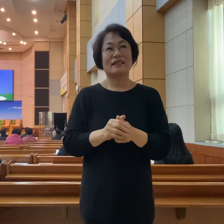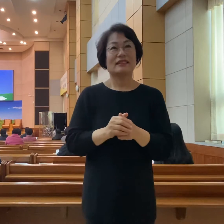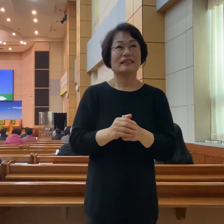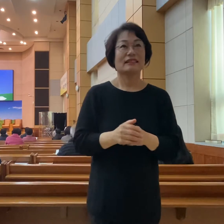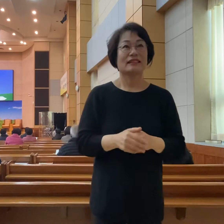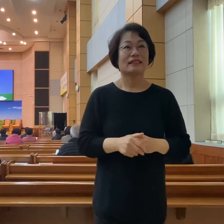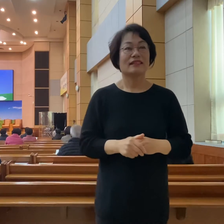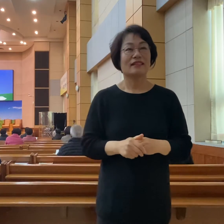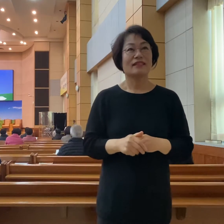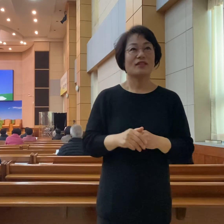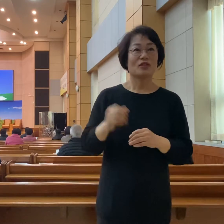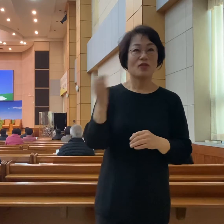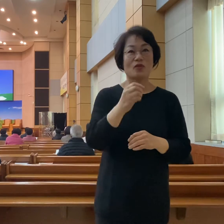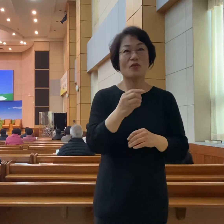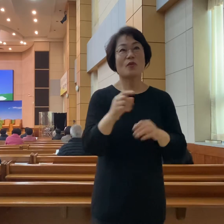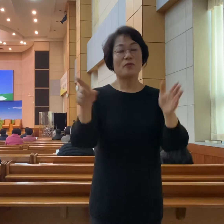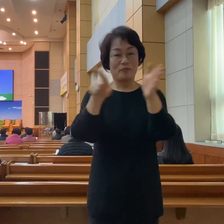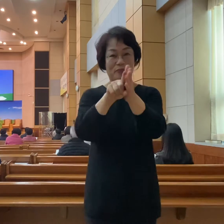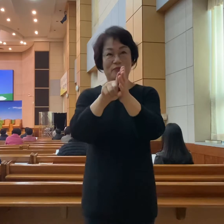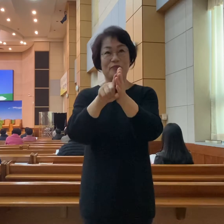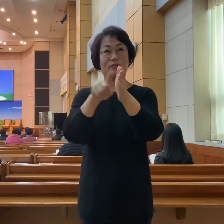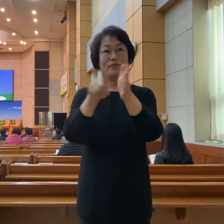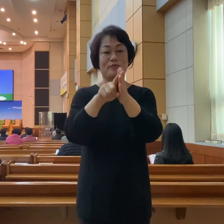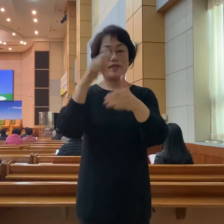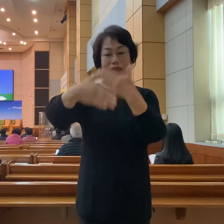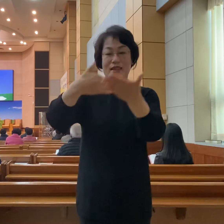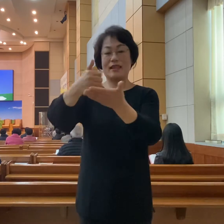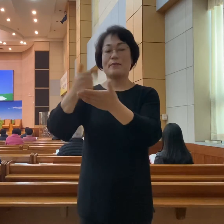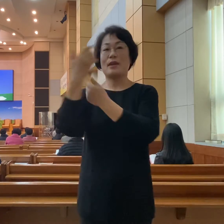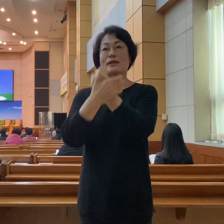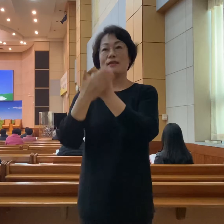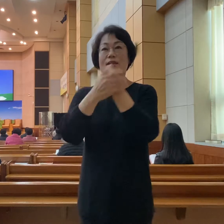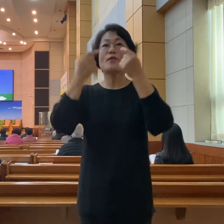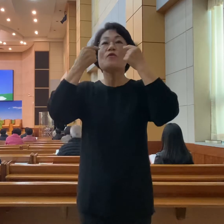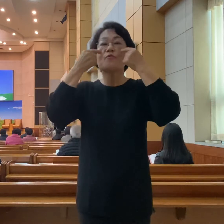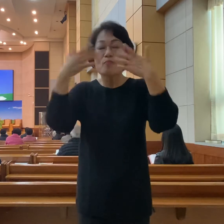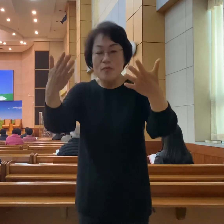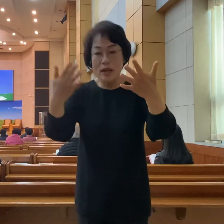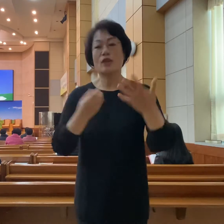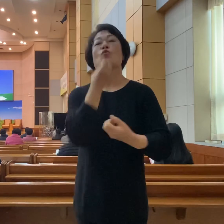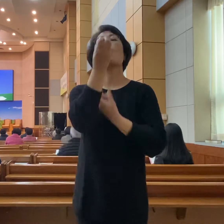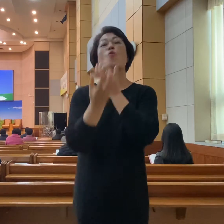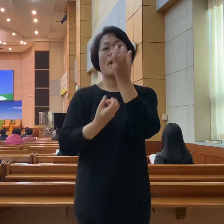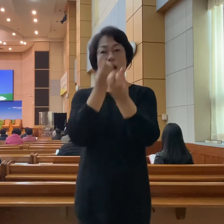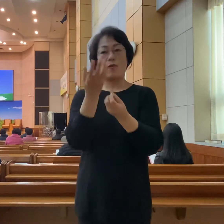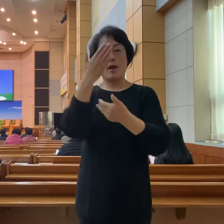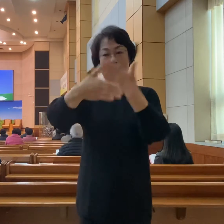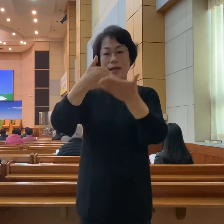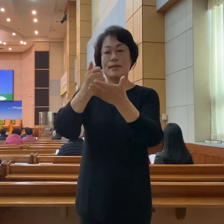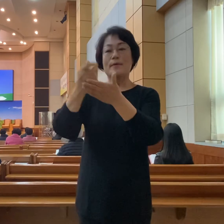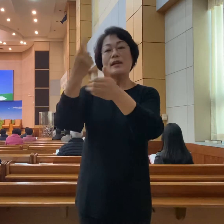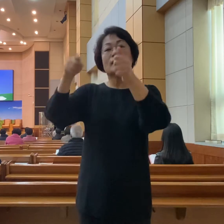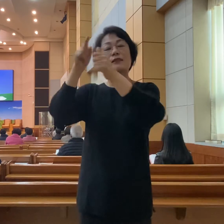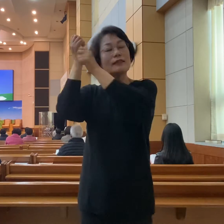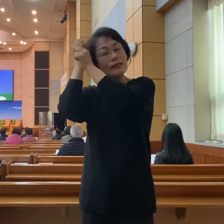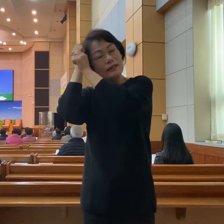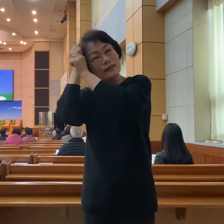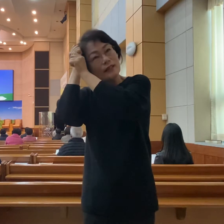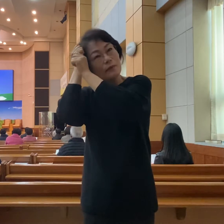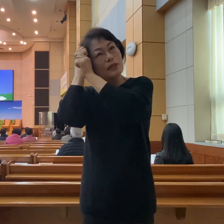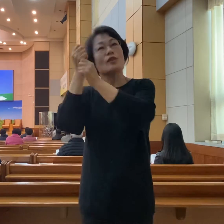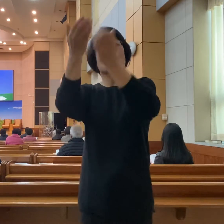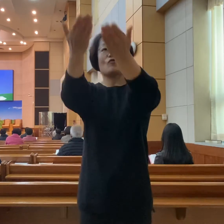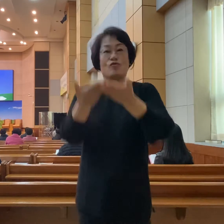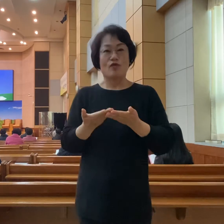더군다나 그 신앙인은 이제 하나님의 은혜를 분명히 고백하고 하나님을 의지하면서